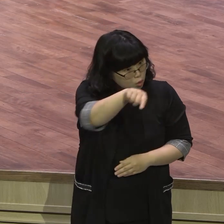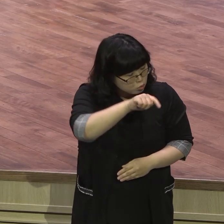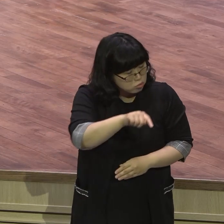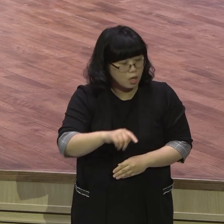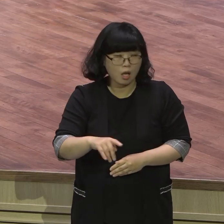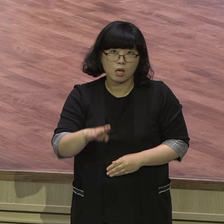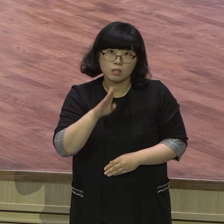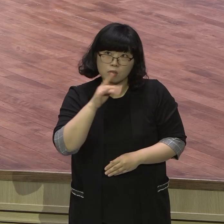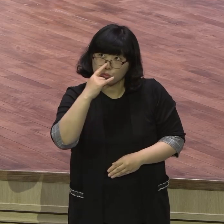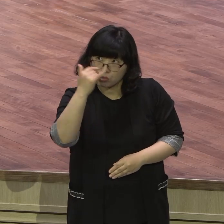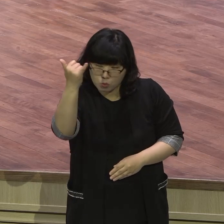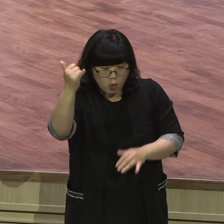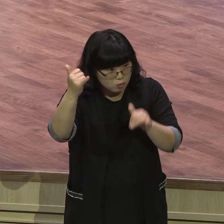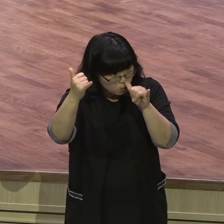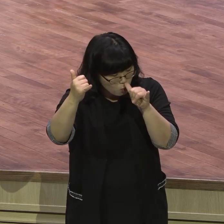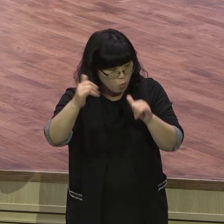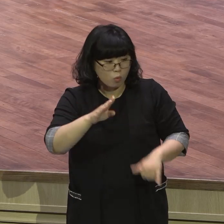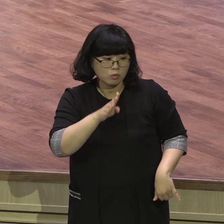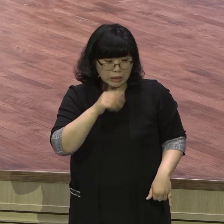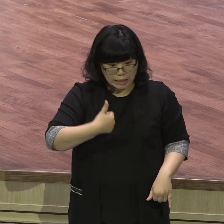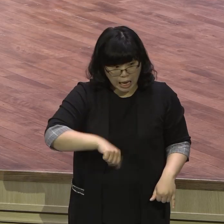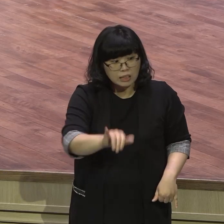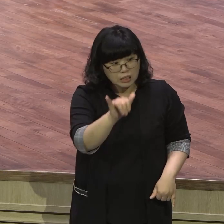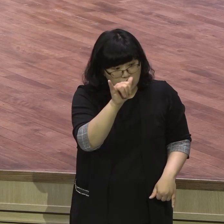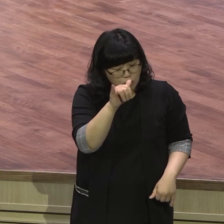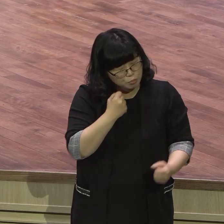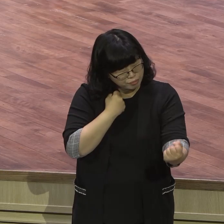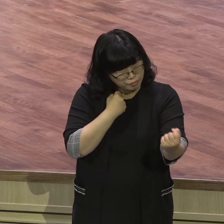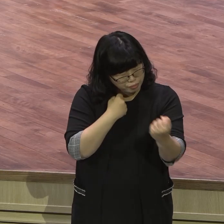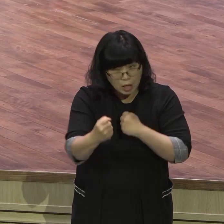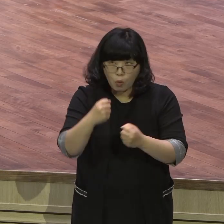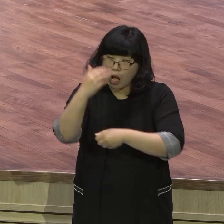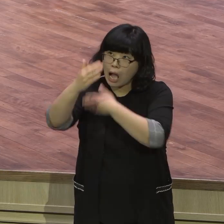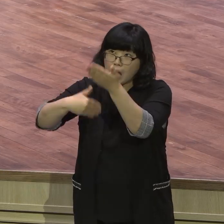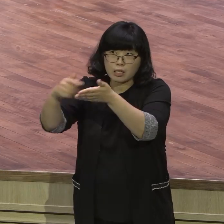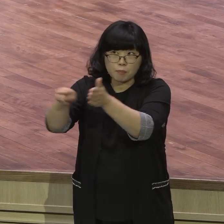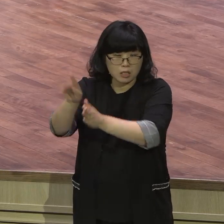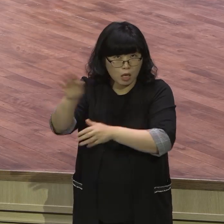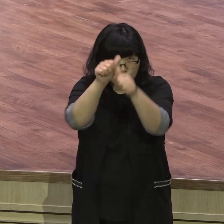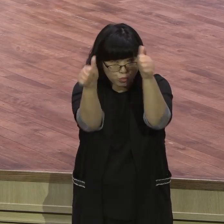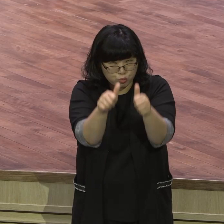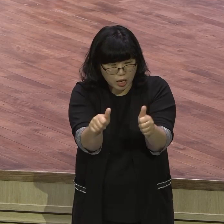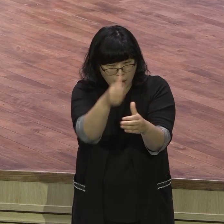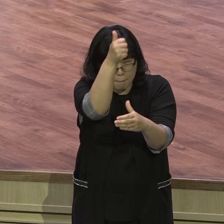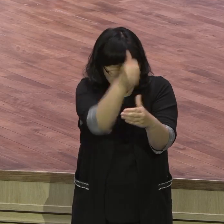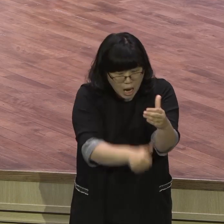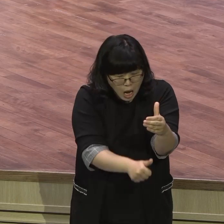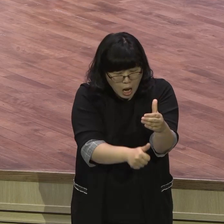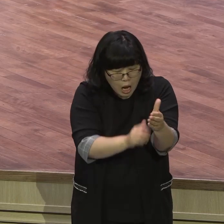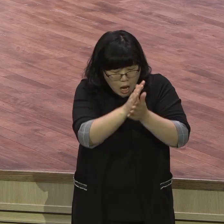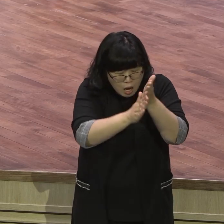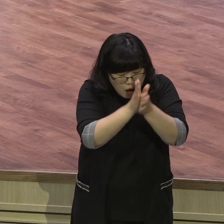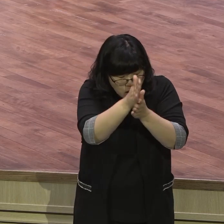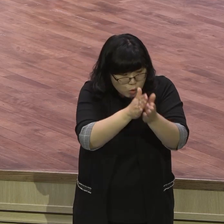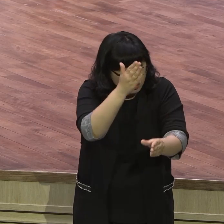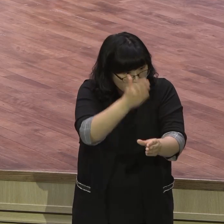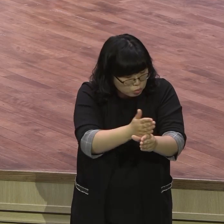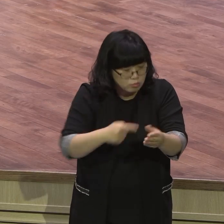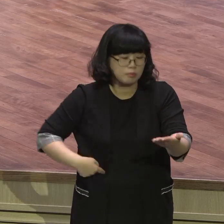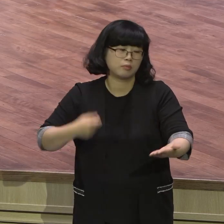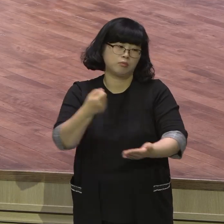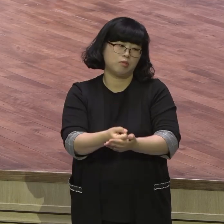한기 때문에 모세의 명령대로 죽였어요 자신의 가족까지도 우상 숭배를 빠져있었다면 죽여야 했던 이들의 결단